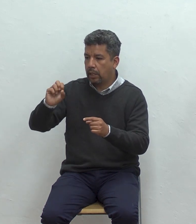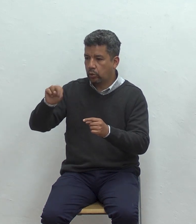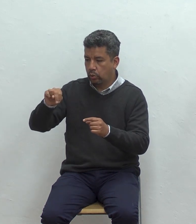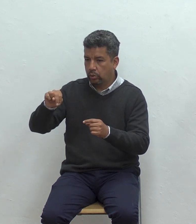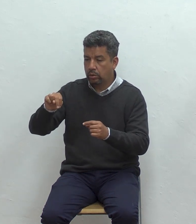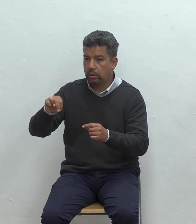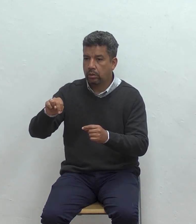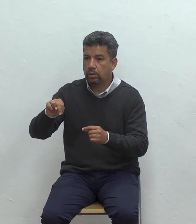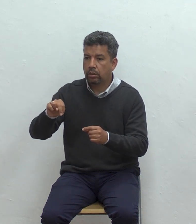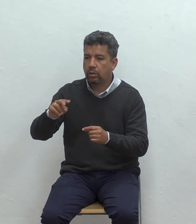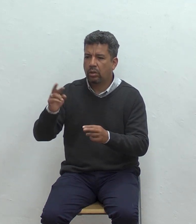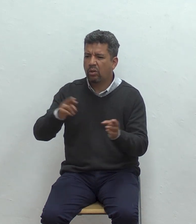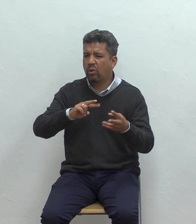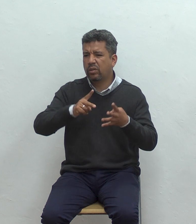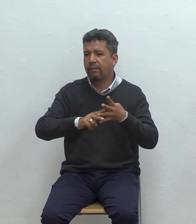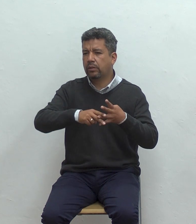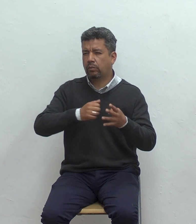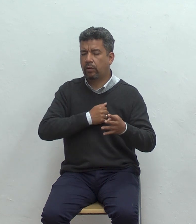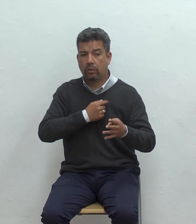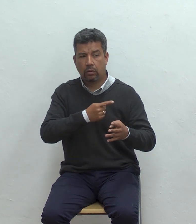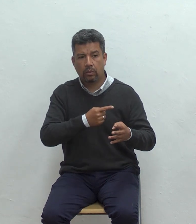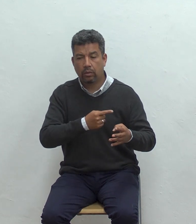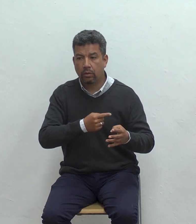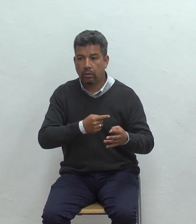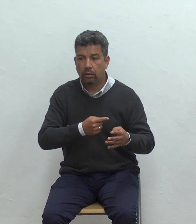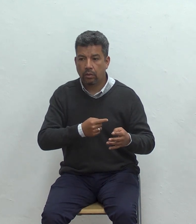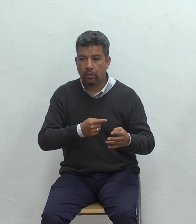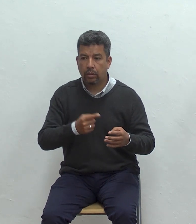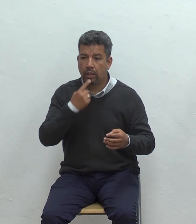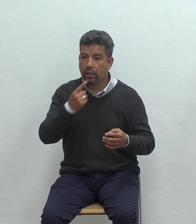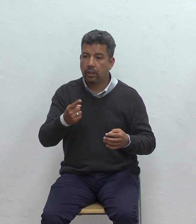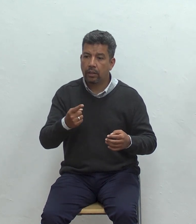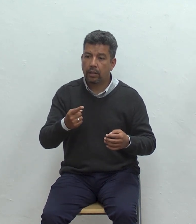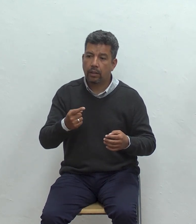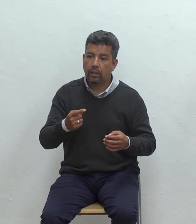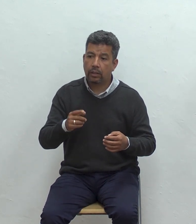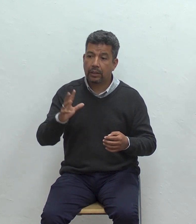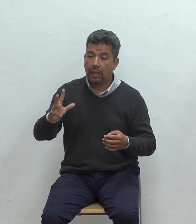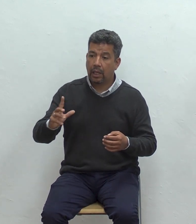en la consumación de los siglos, otra versión mientras busca el vir aquí, ¿qué dice?